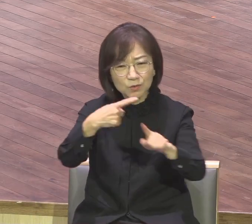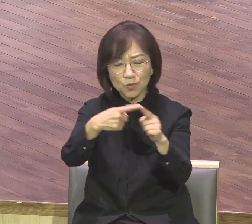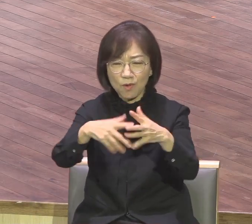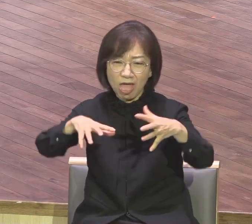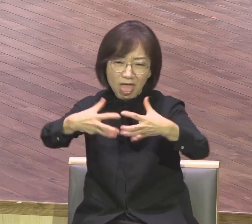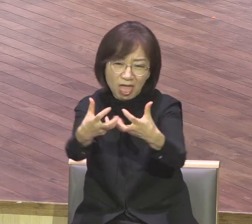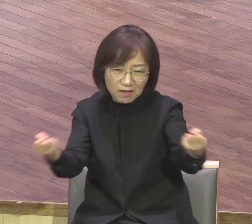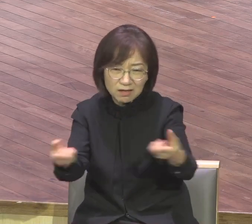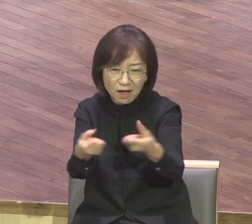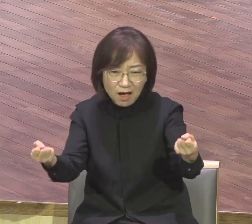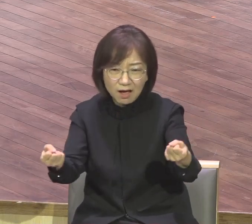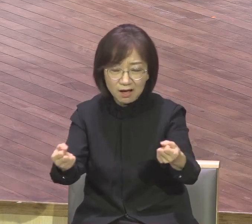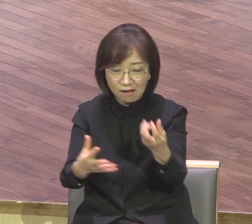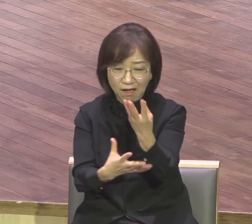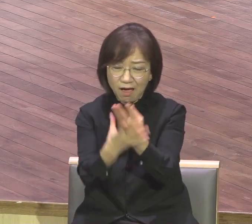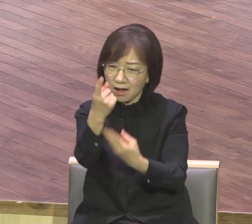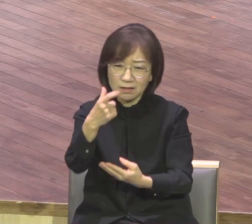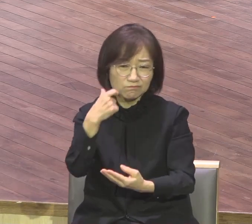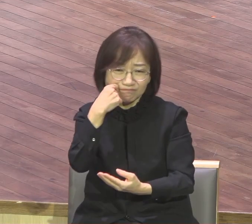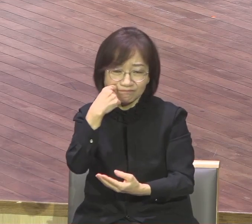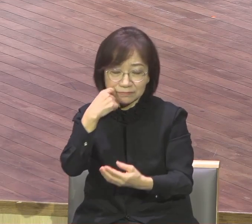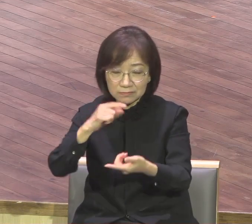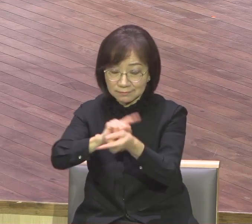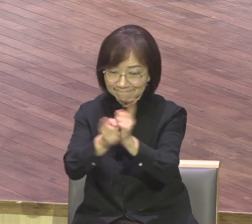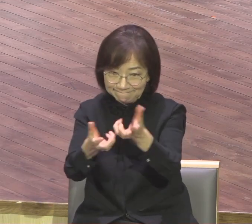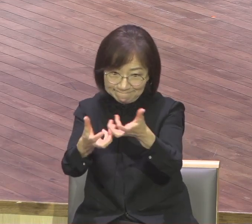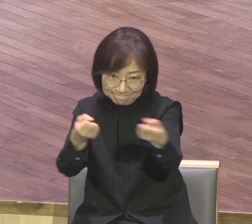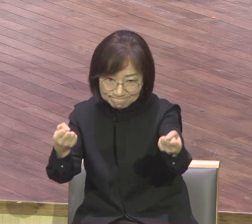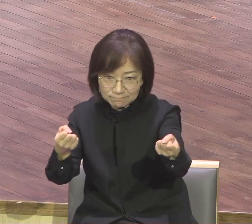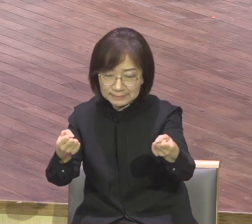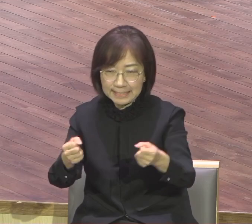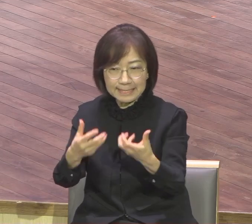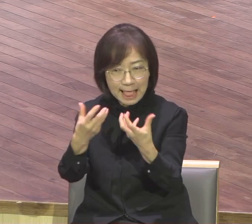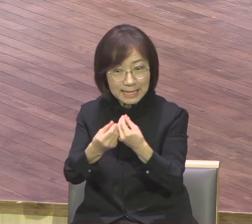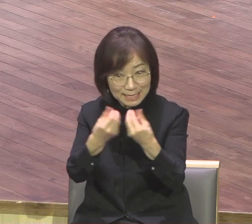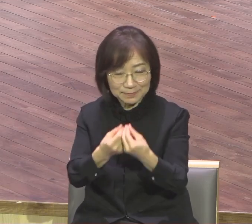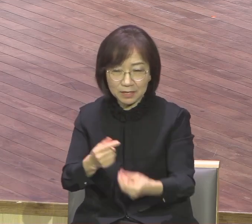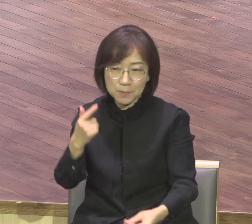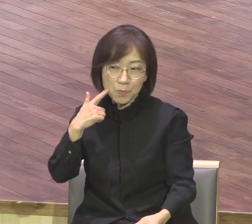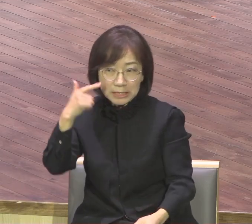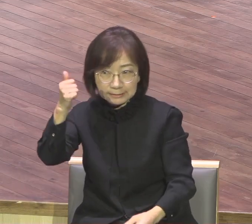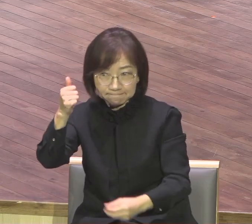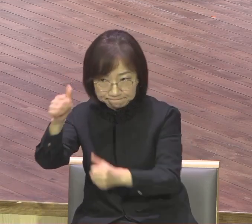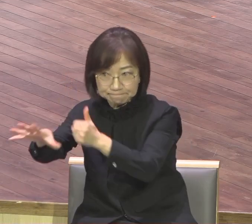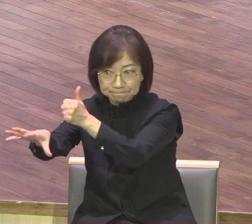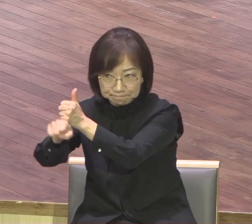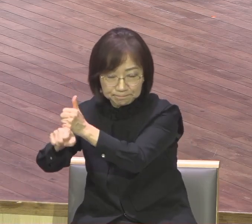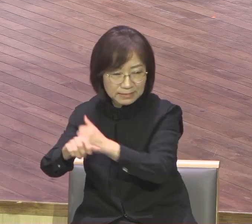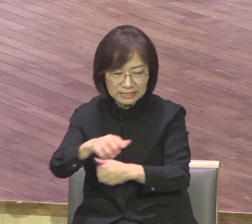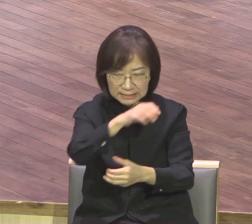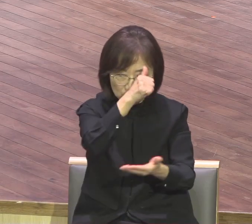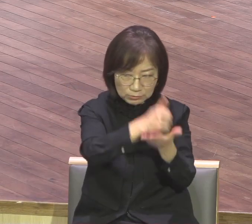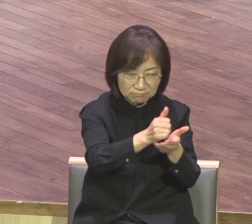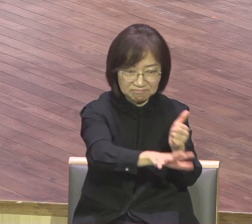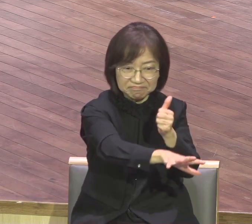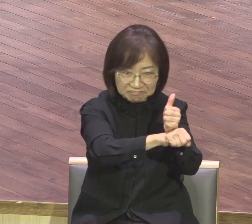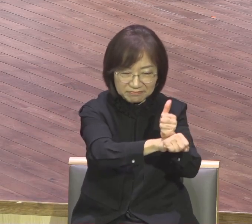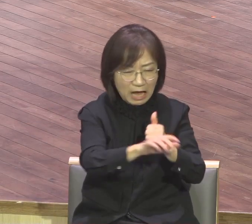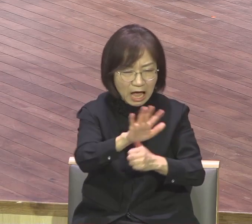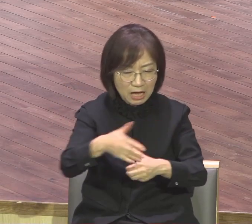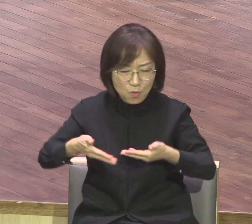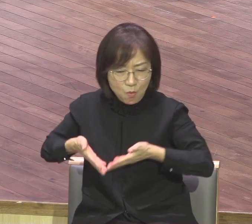iglesia. 그래서 잘할 때 하나가 안 돼요. Y entonces no pueden ser uno. 목사 파가 있고 장로 파가 있고 장로 중에도 무슨 파 고향 사람들끼리 이런 거